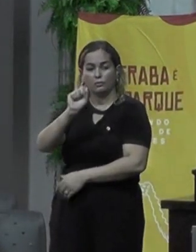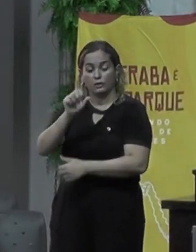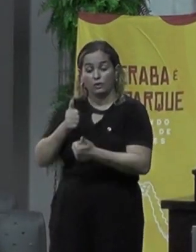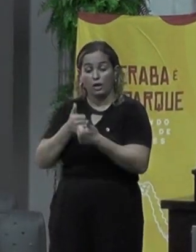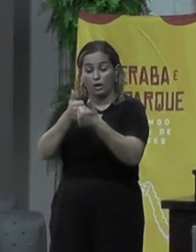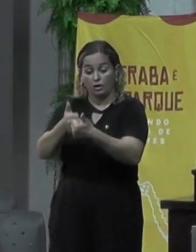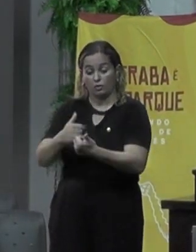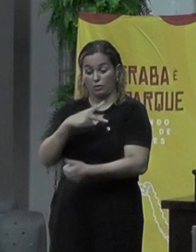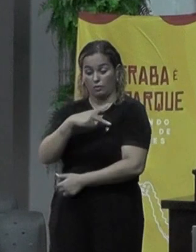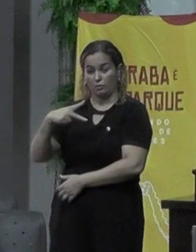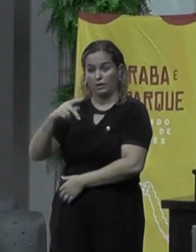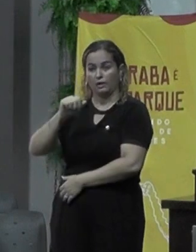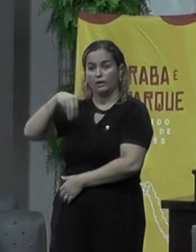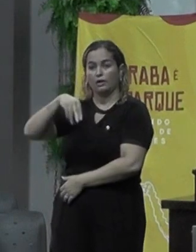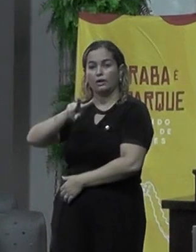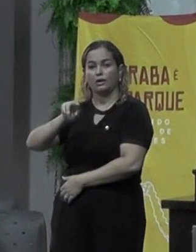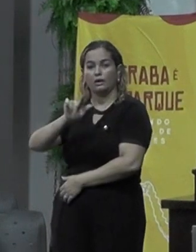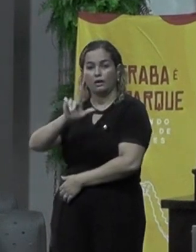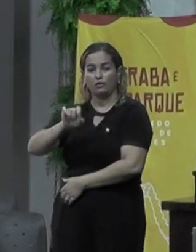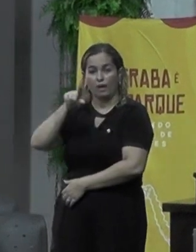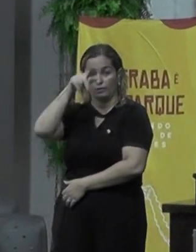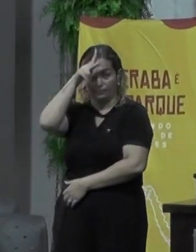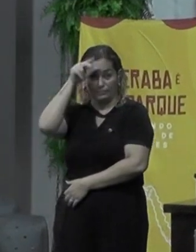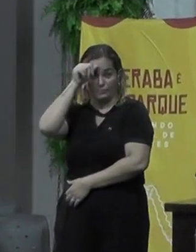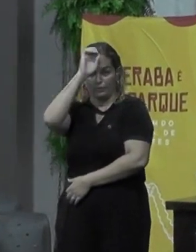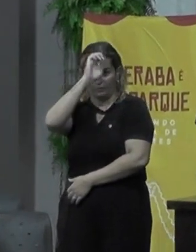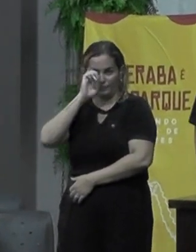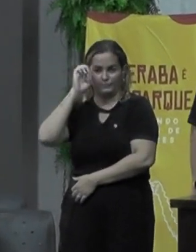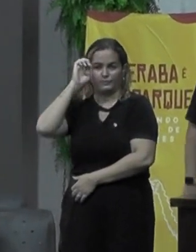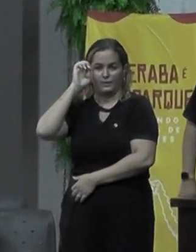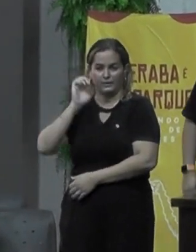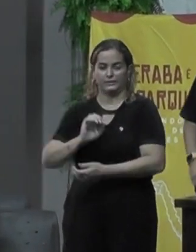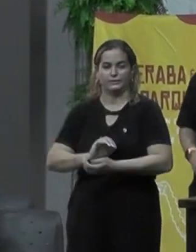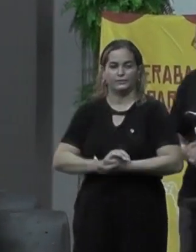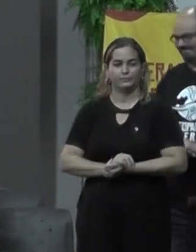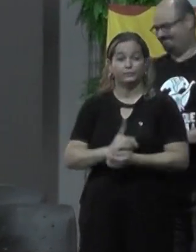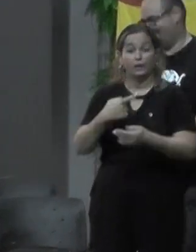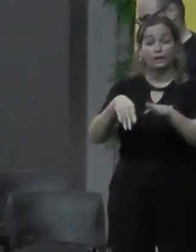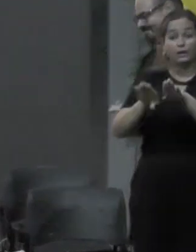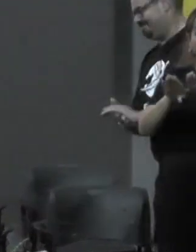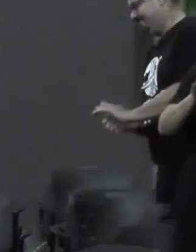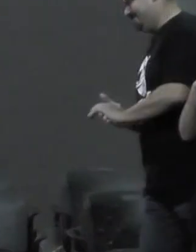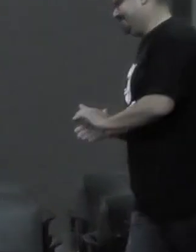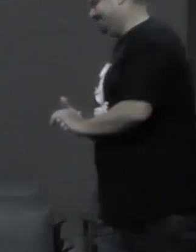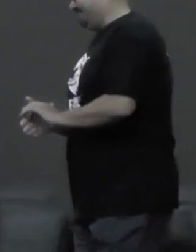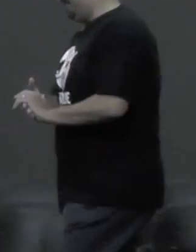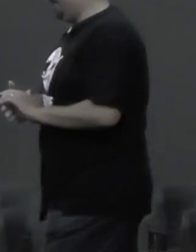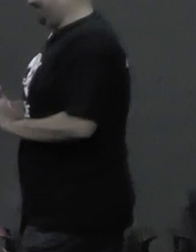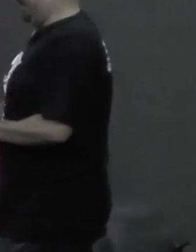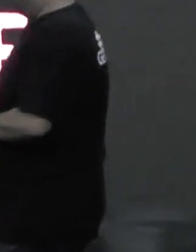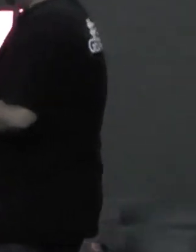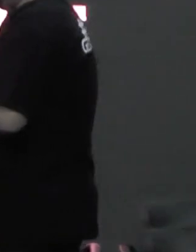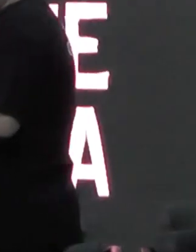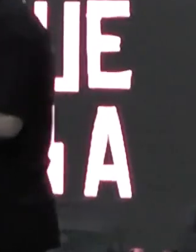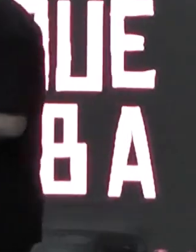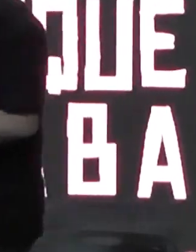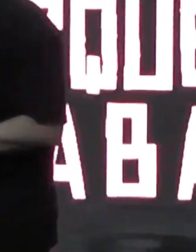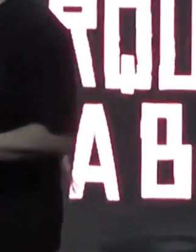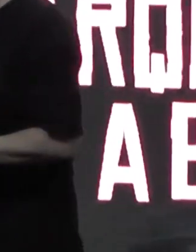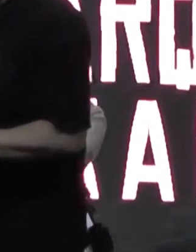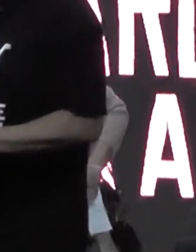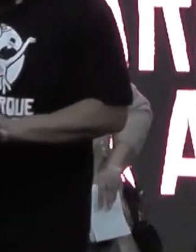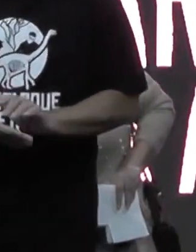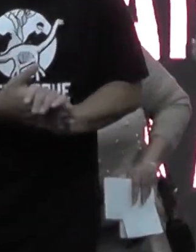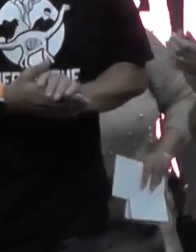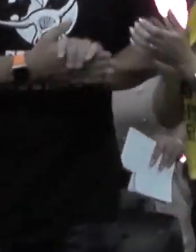da presidente da Unvale e prefeita de Uberaba, Elisa Araújo, e do presidente da Câmara de Uberaba, vereador